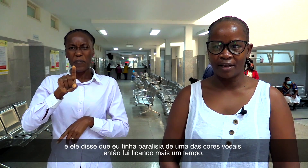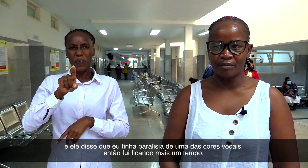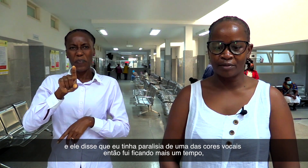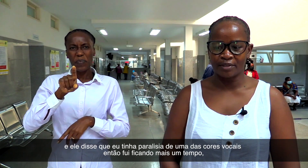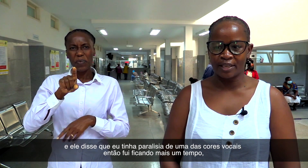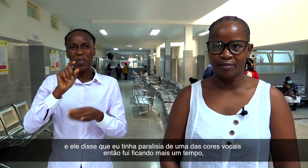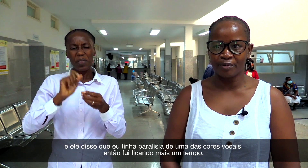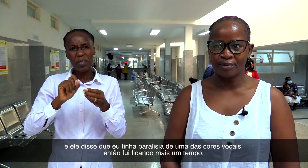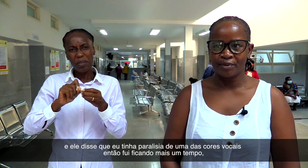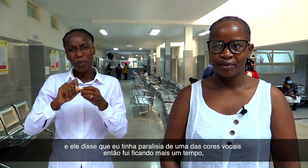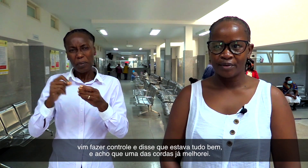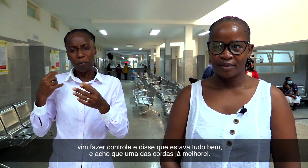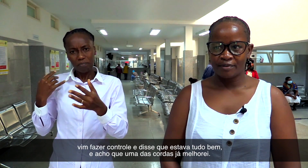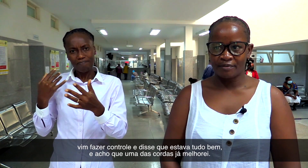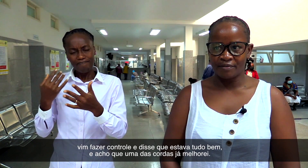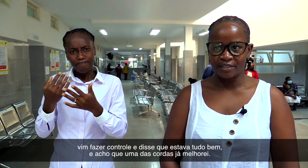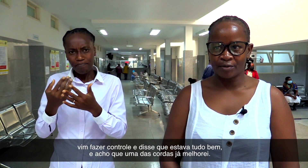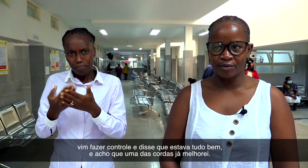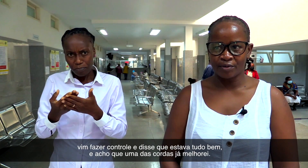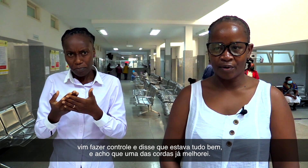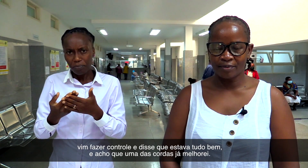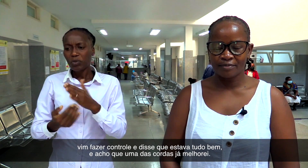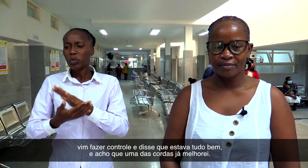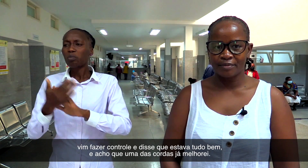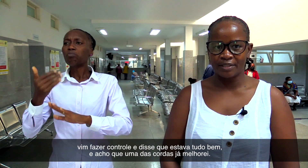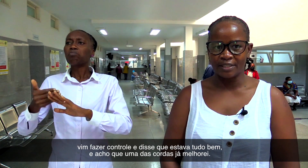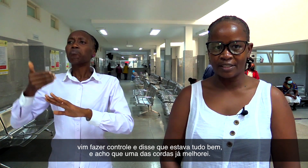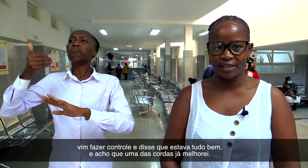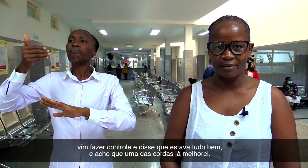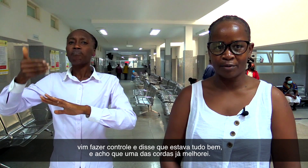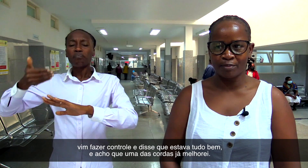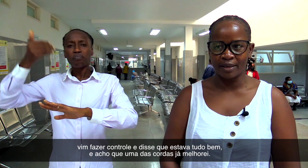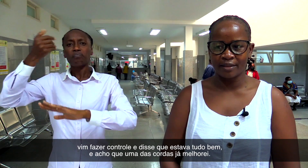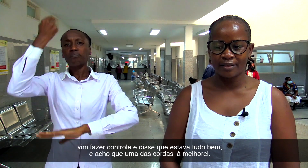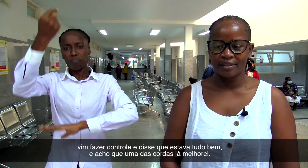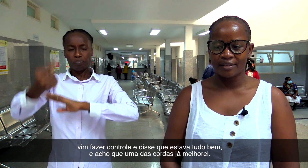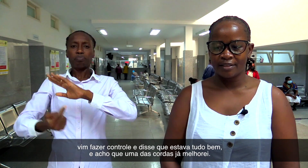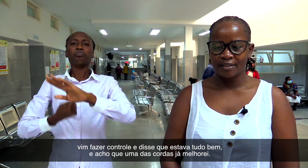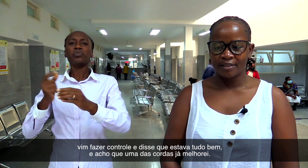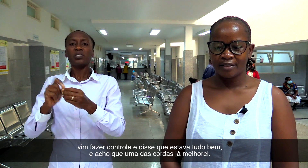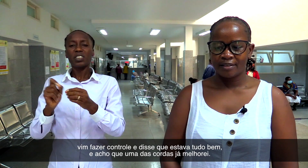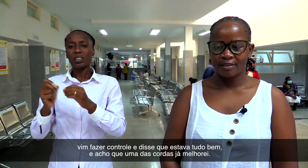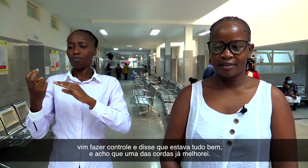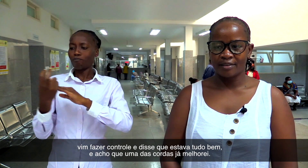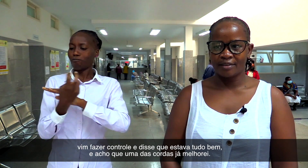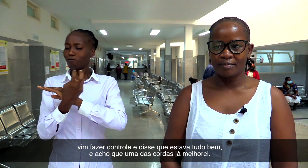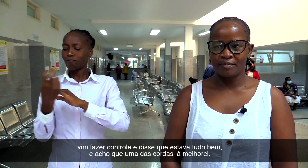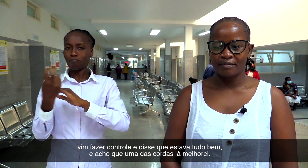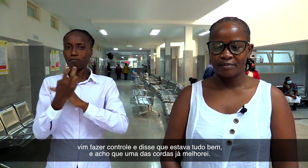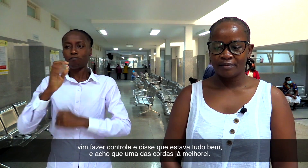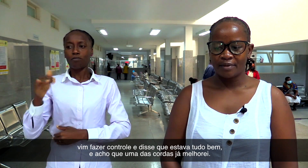fui ficando mais um tempo, vim fazer o controle, disse que estava tudo bem.